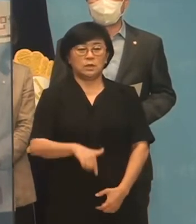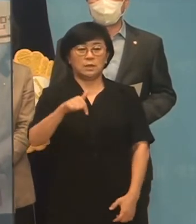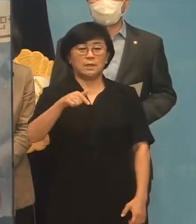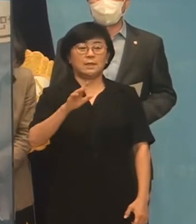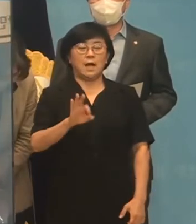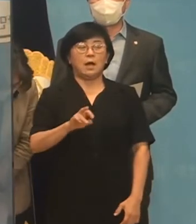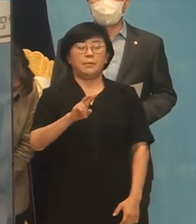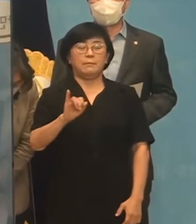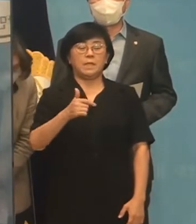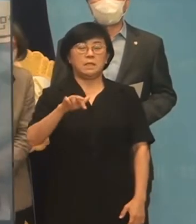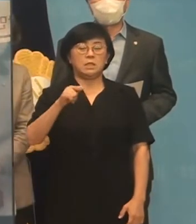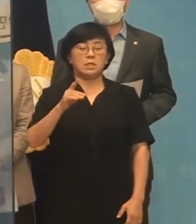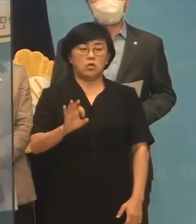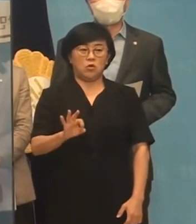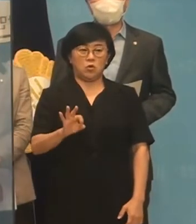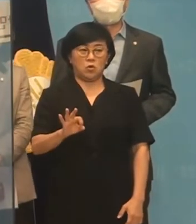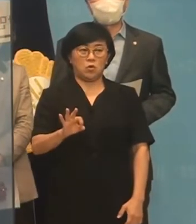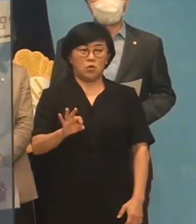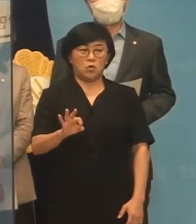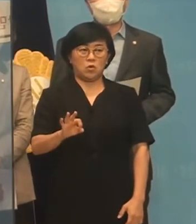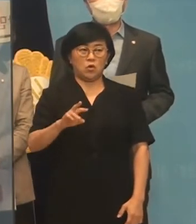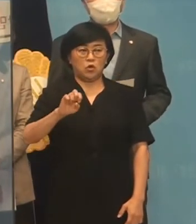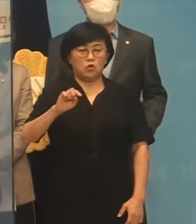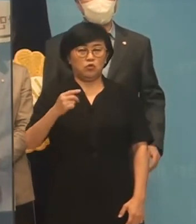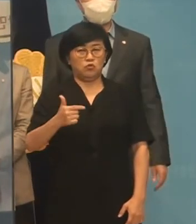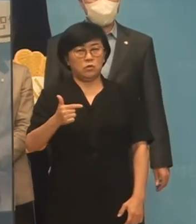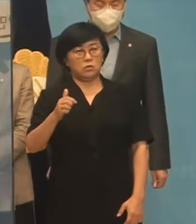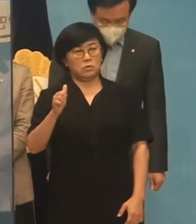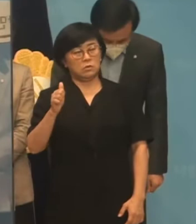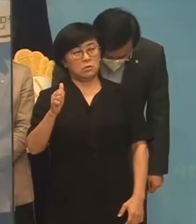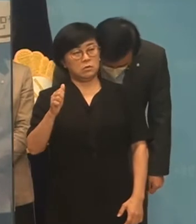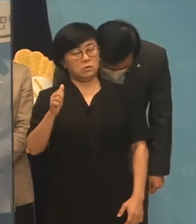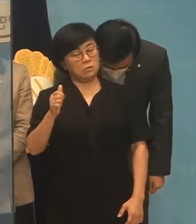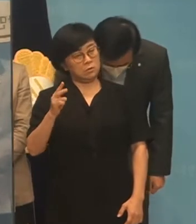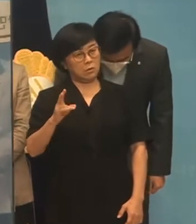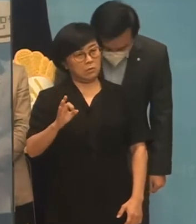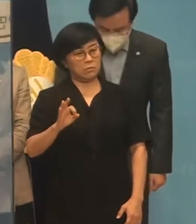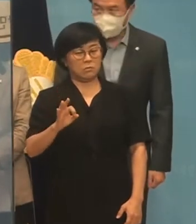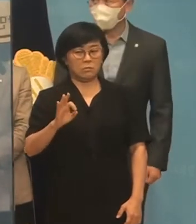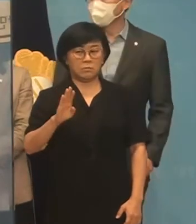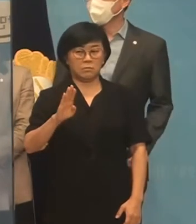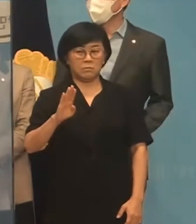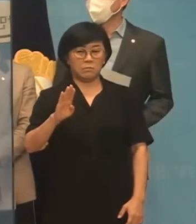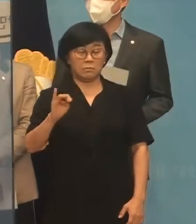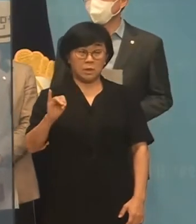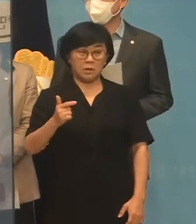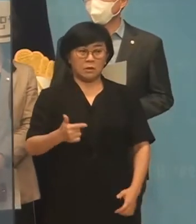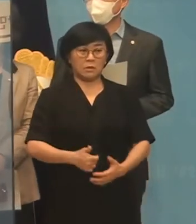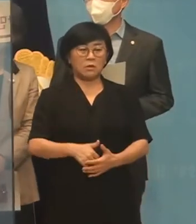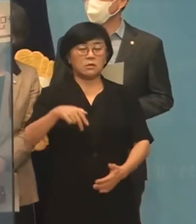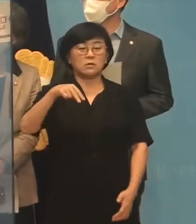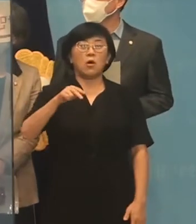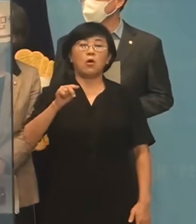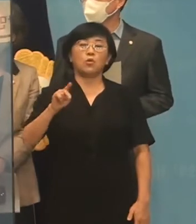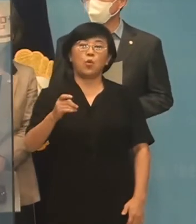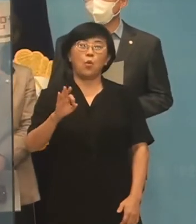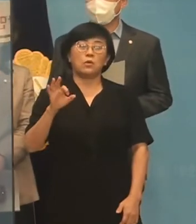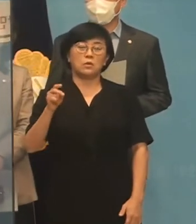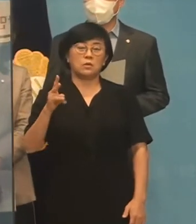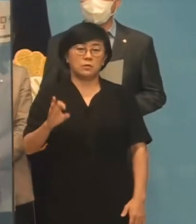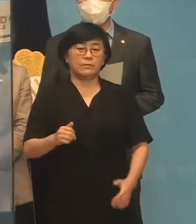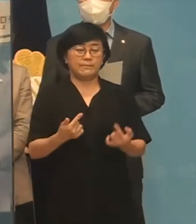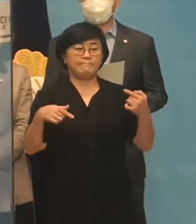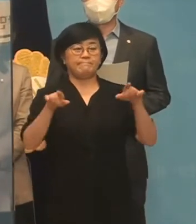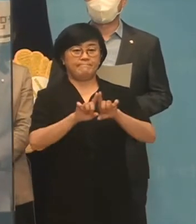의원님 함께하고 있고요. 다음에 윤용정 의원님 함께하고 있습니다. 예, 그리고 서동영 의원님 예,